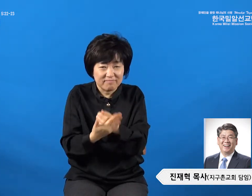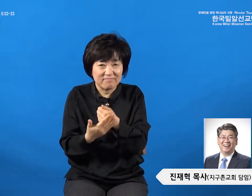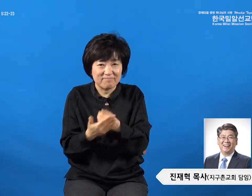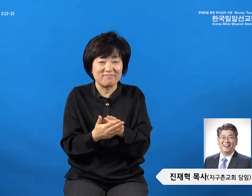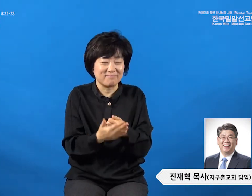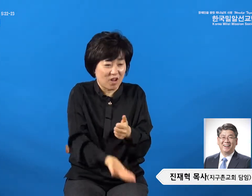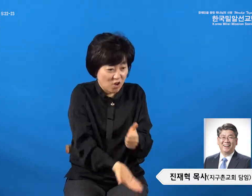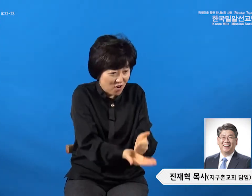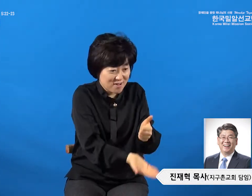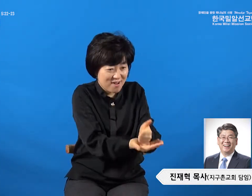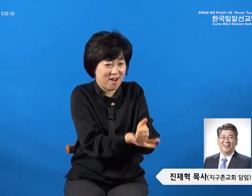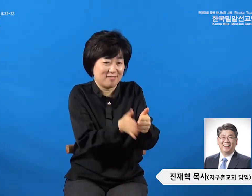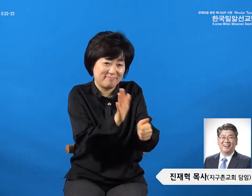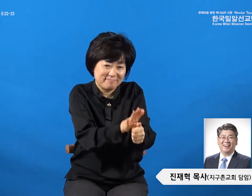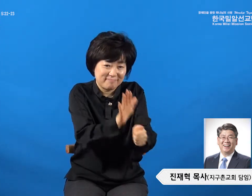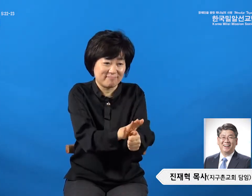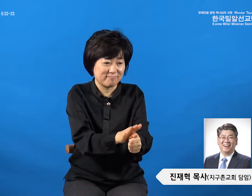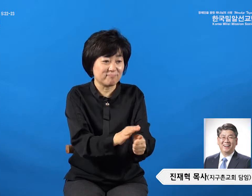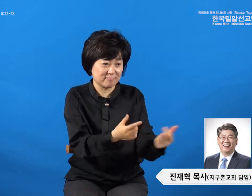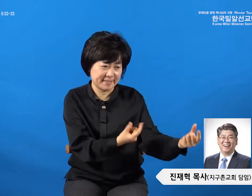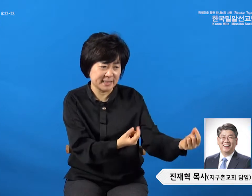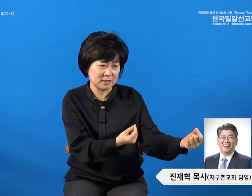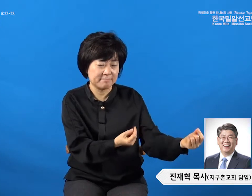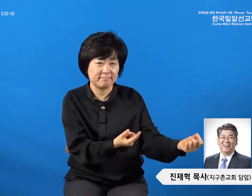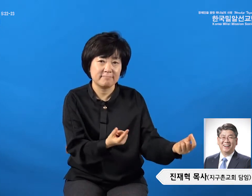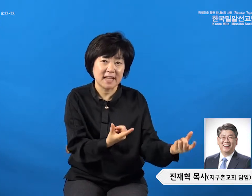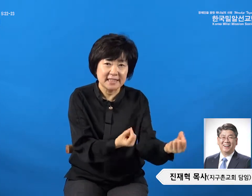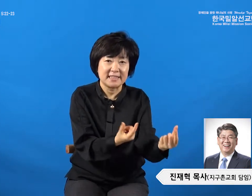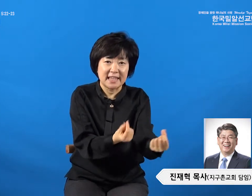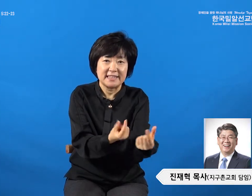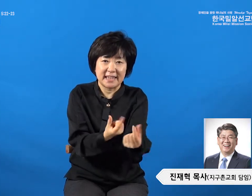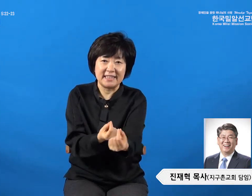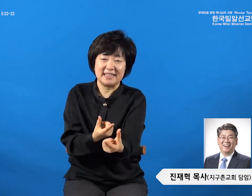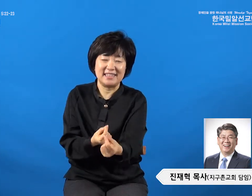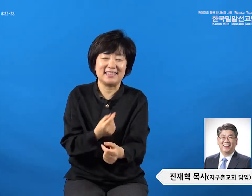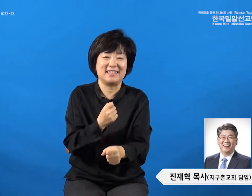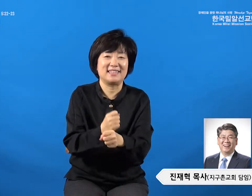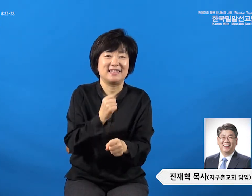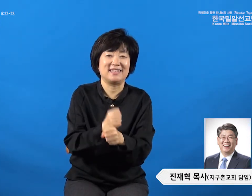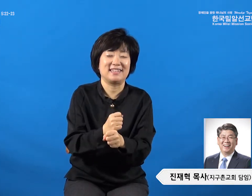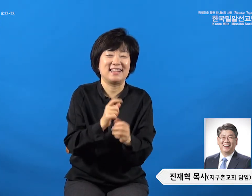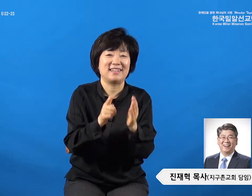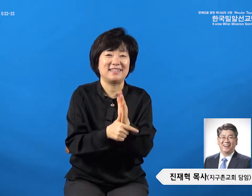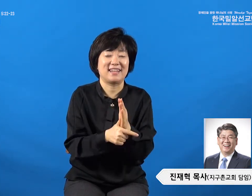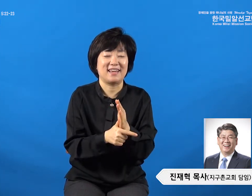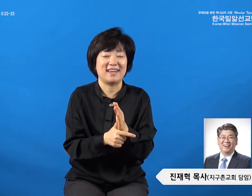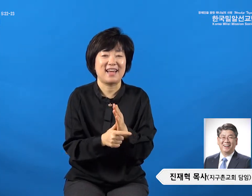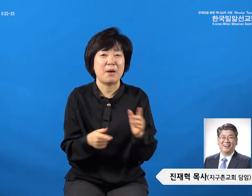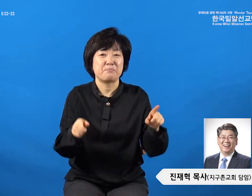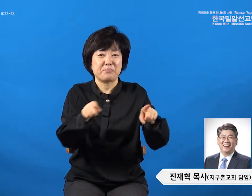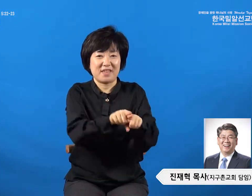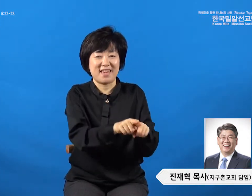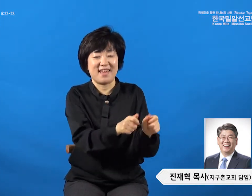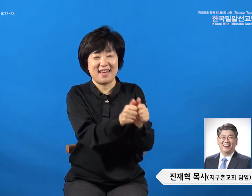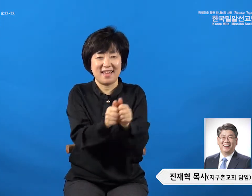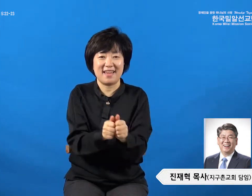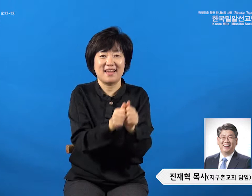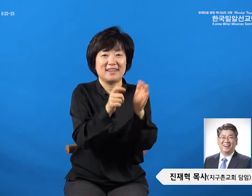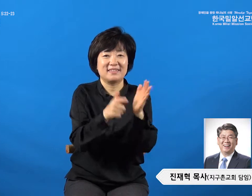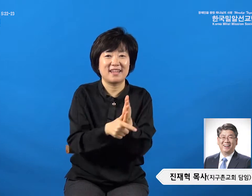사랑과 선행을 격려하라고, 도전하라고 이야기합니다. 함께 할 때 더